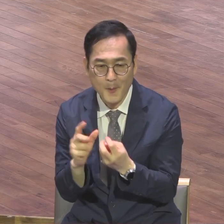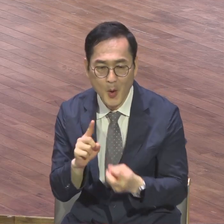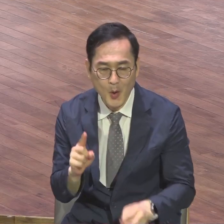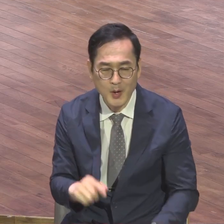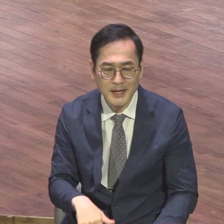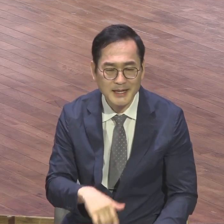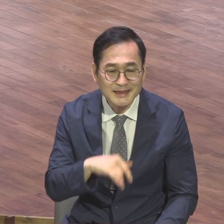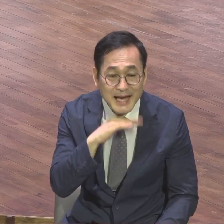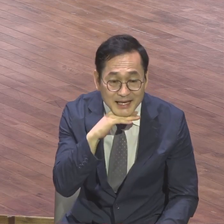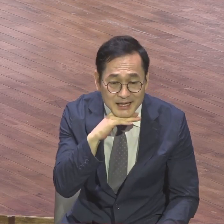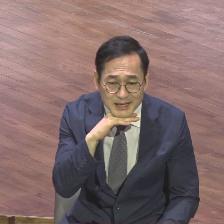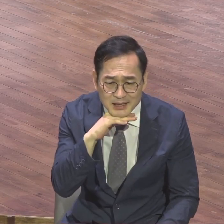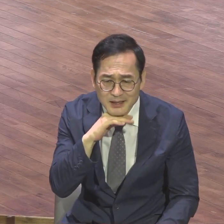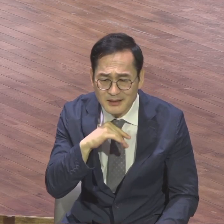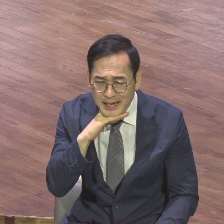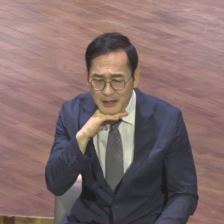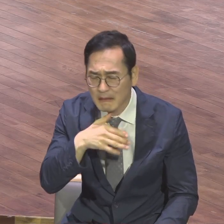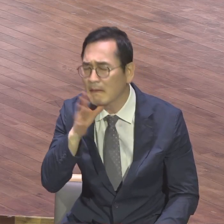뿐이다.